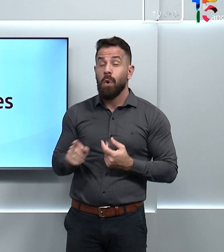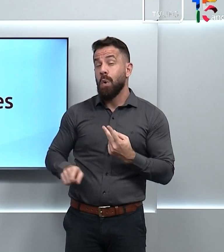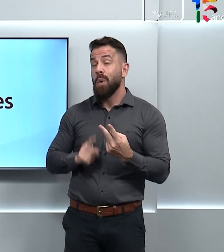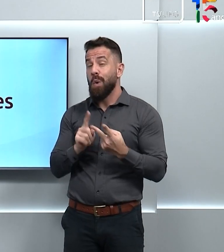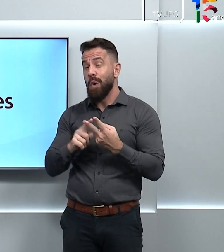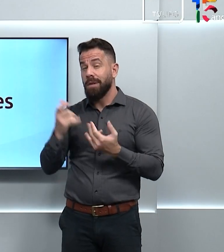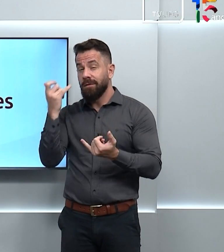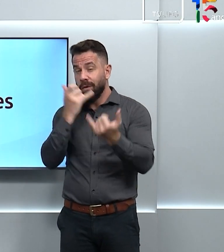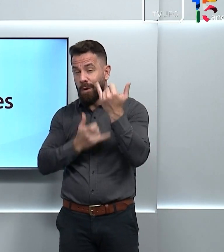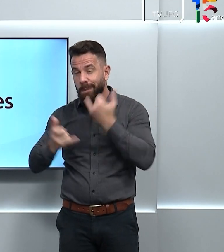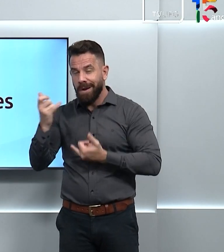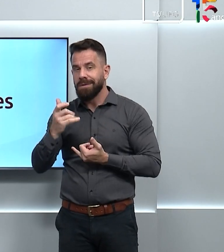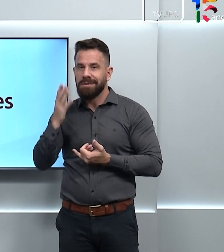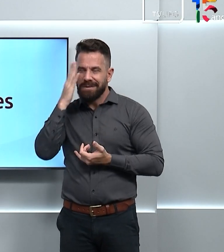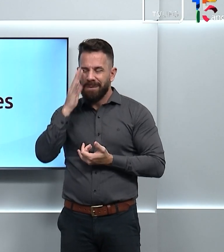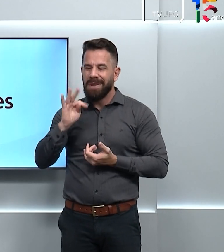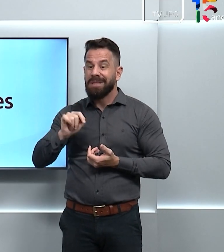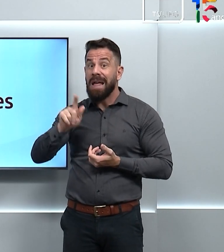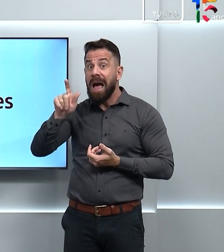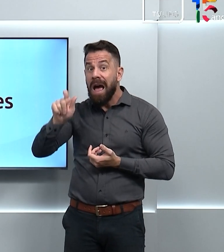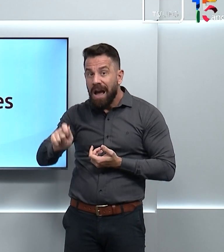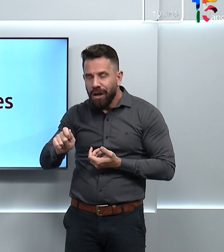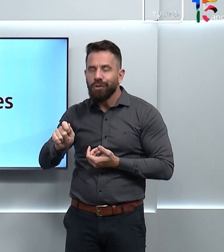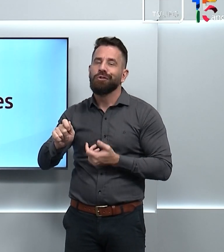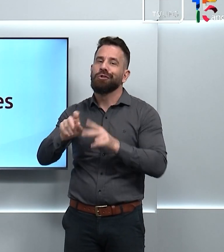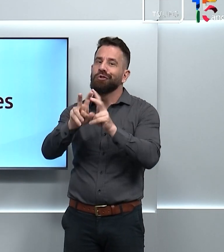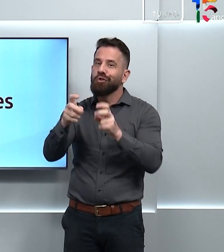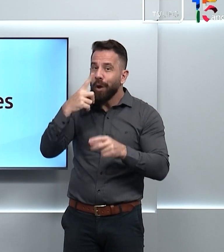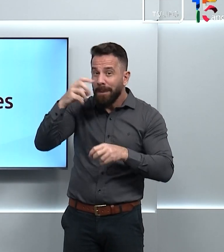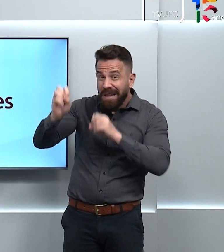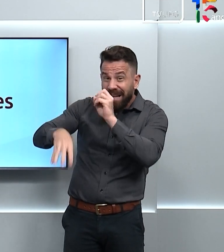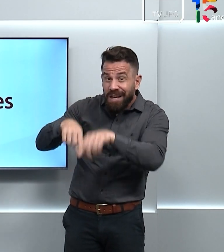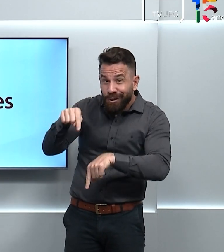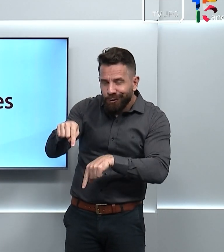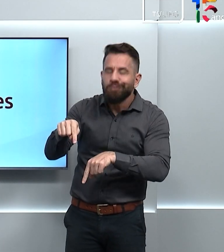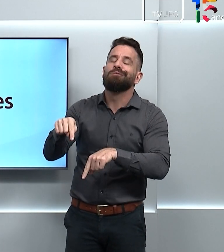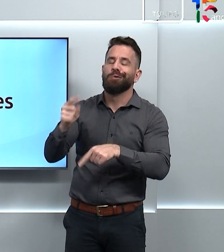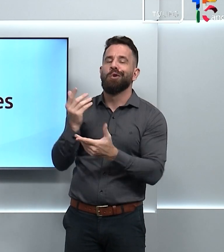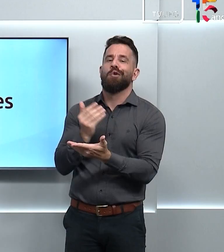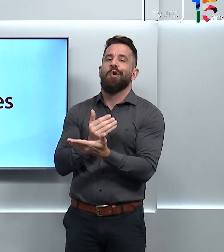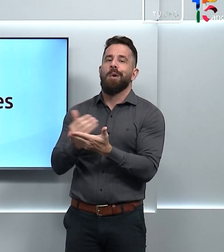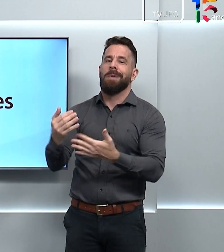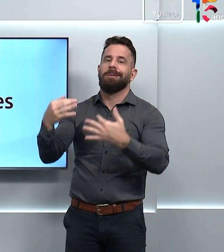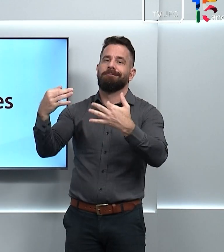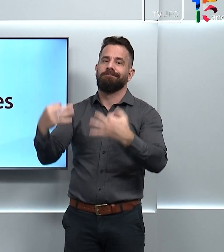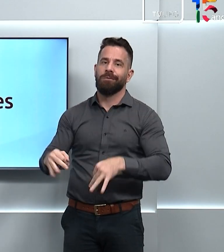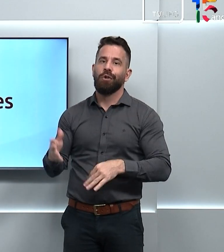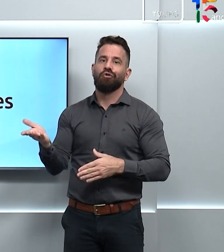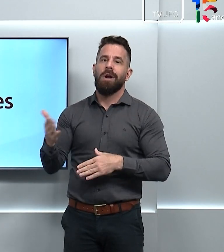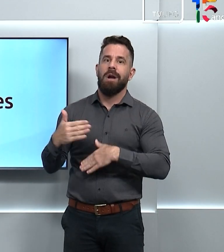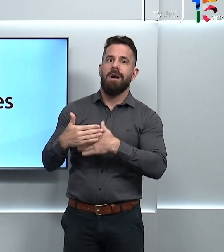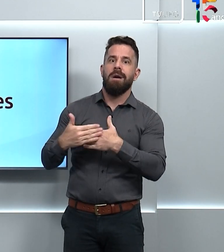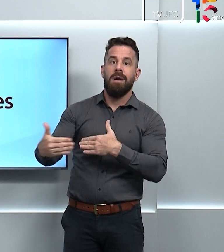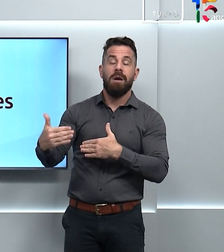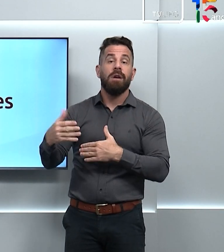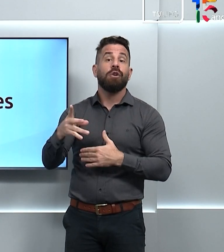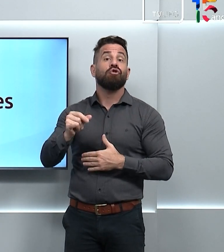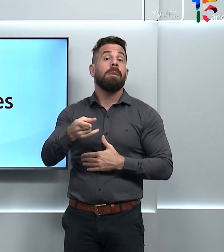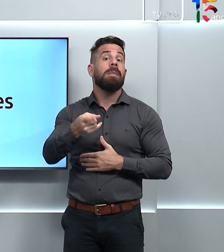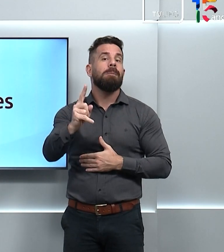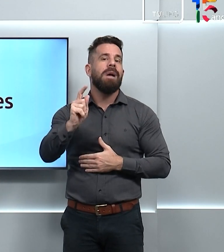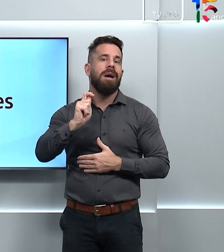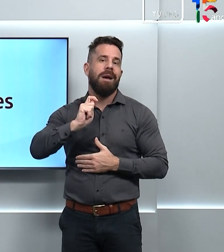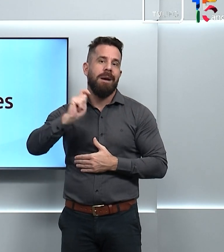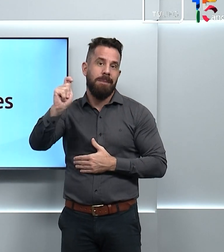limpeza urbana, ou a taxa do lixo, já tem data para começar aqui em Goiânia. A conta já começa a chegar a partir do dia 1º de